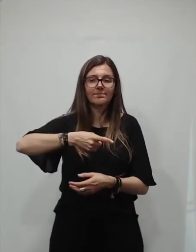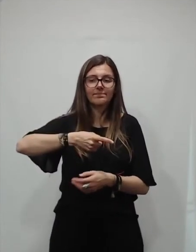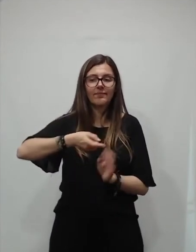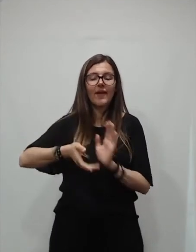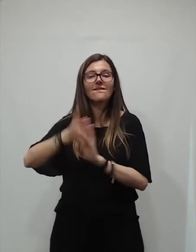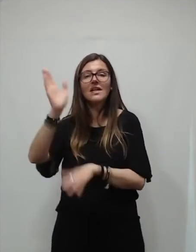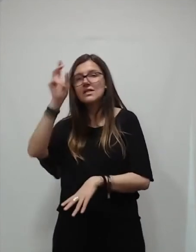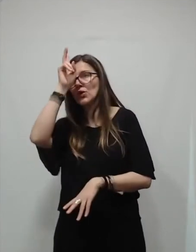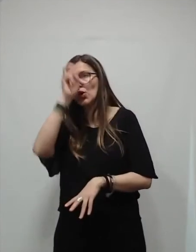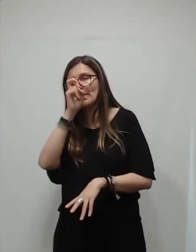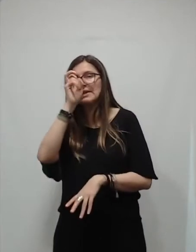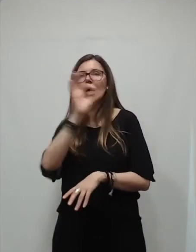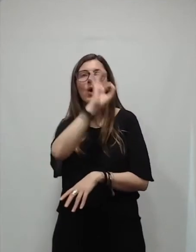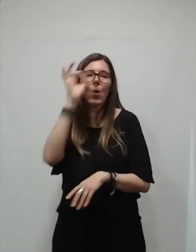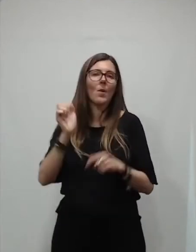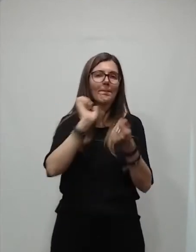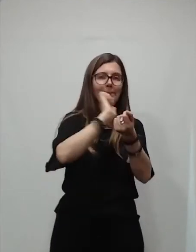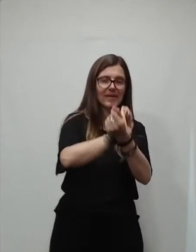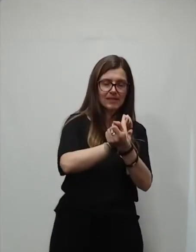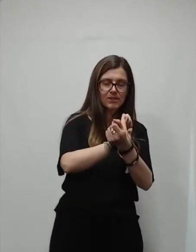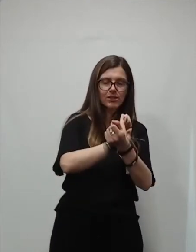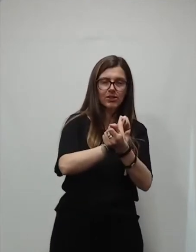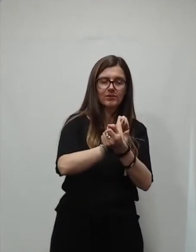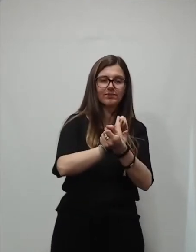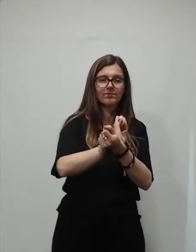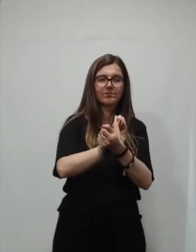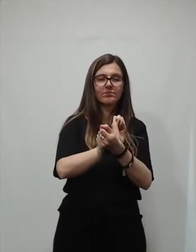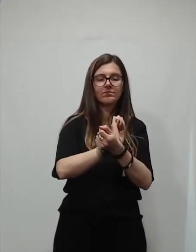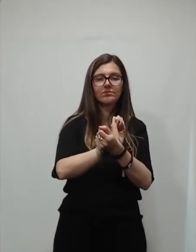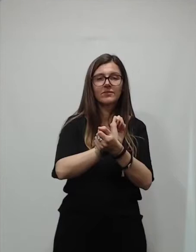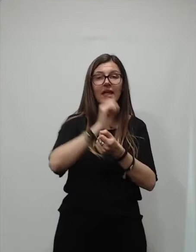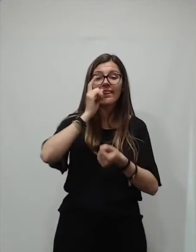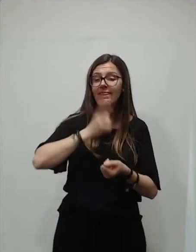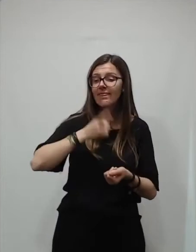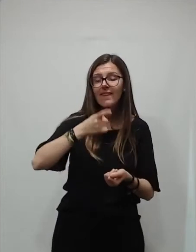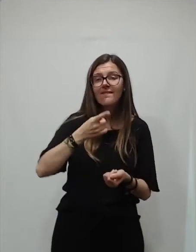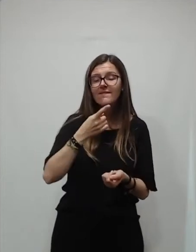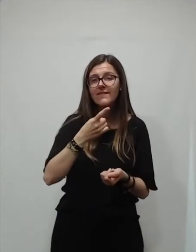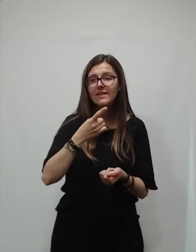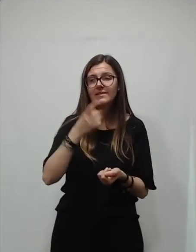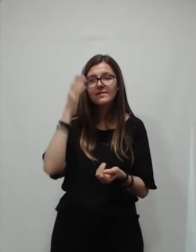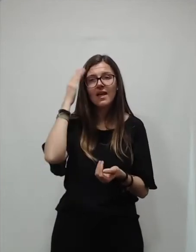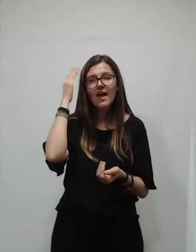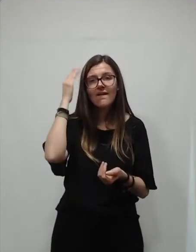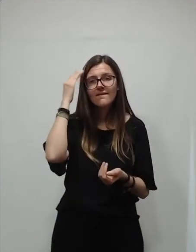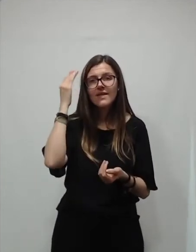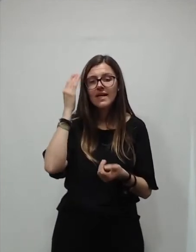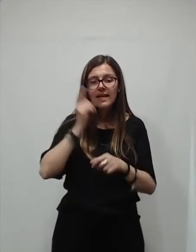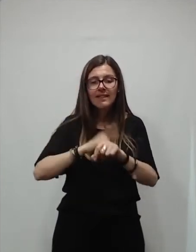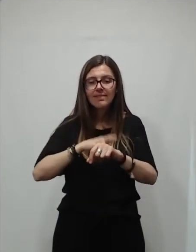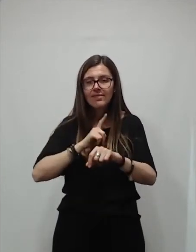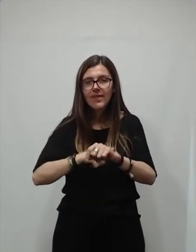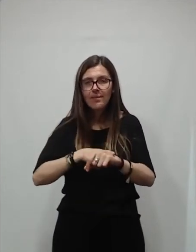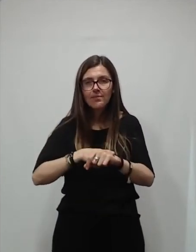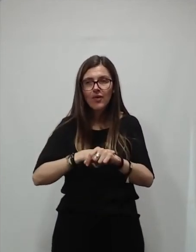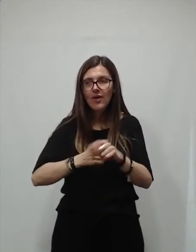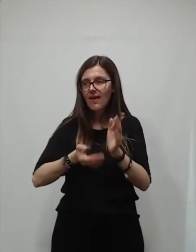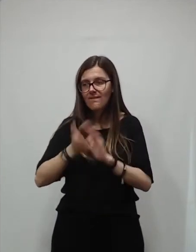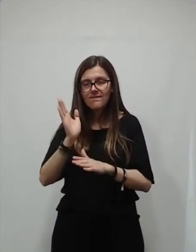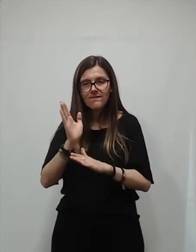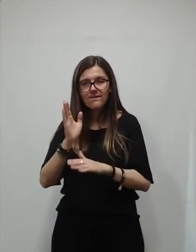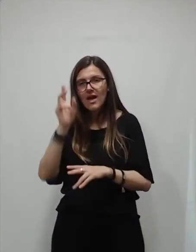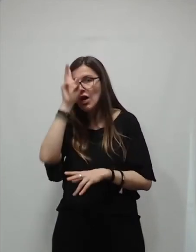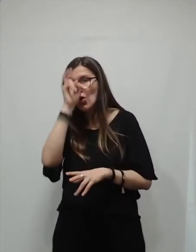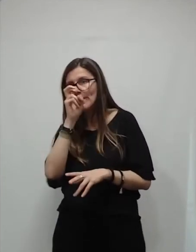se tendría que, porque esto lo dice el artículo 19.5 del CPP, ya se tendría que describir el alcance y contenido de la medida